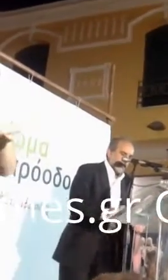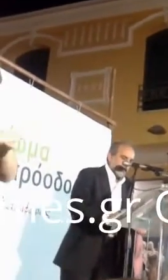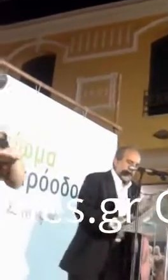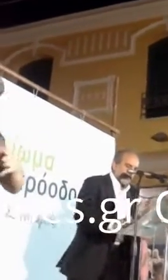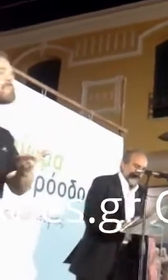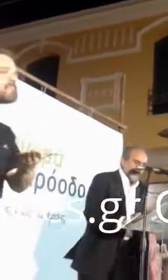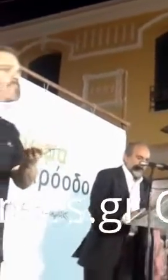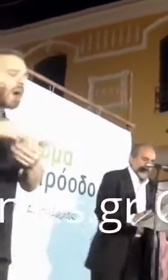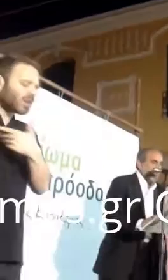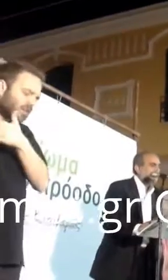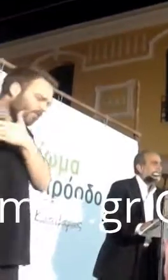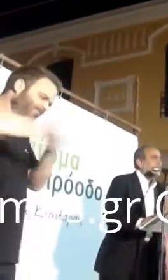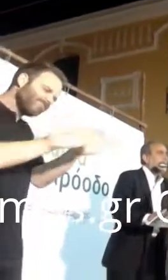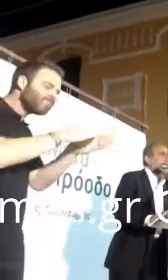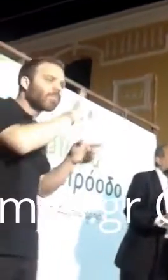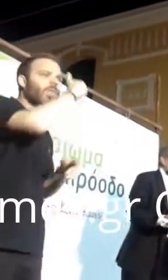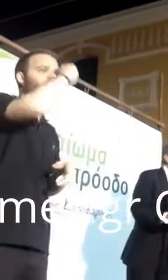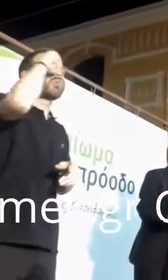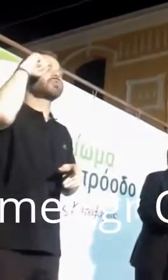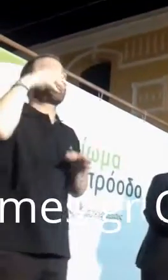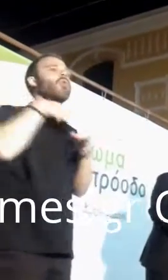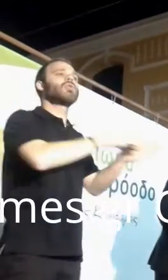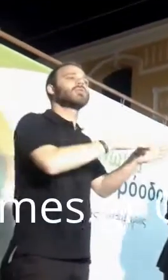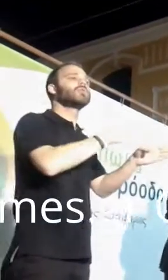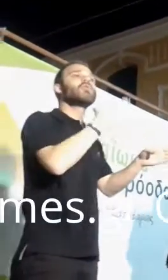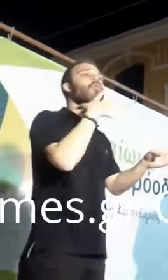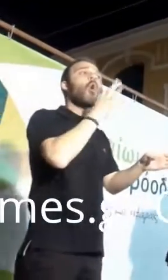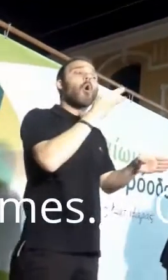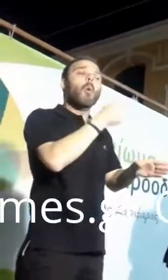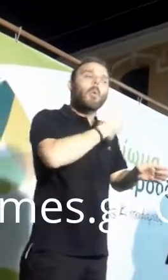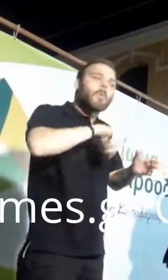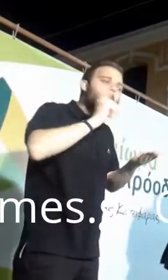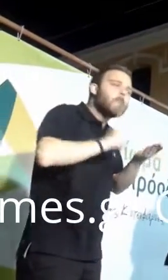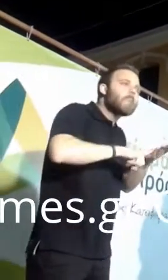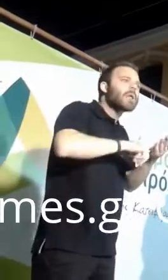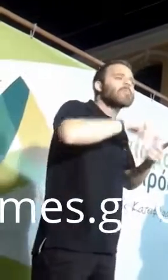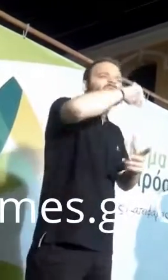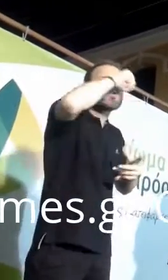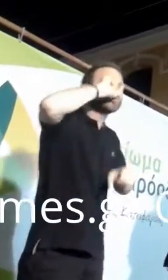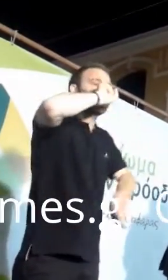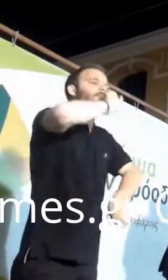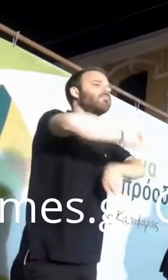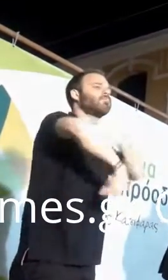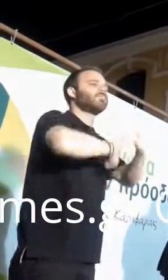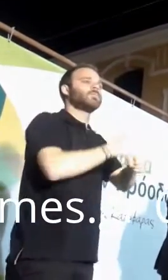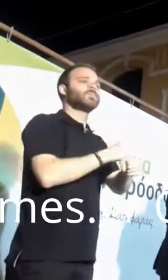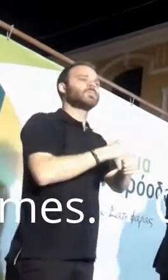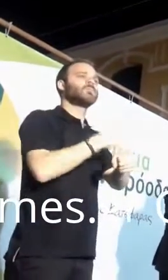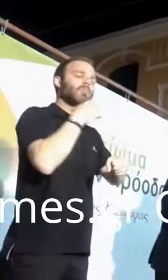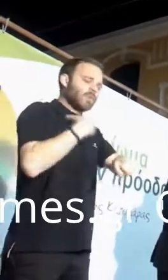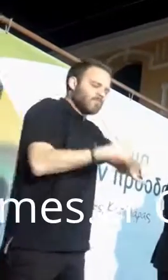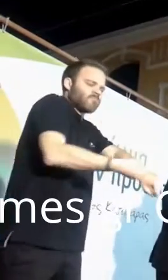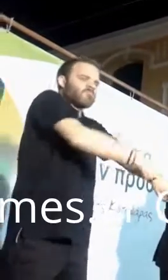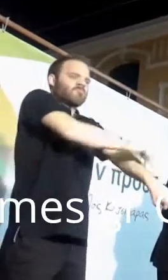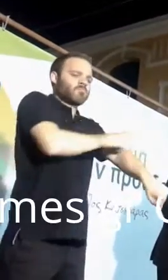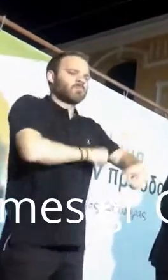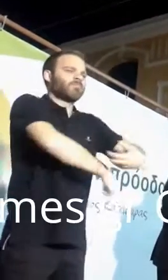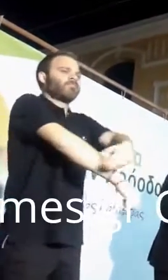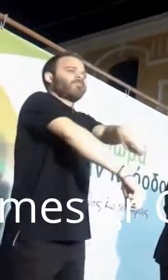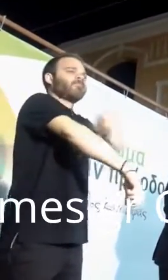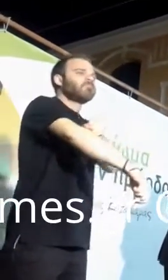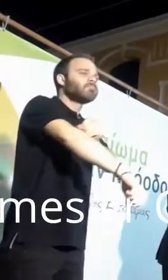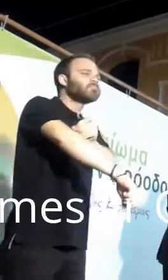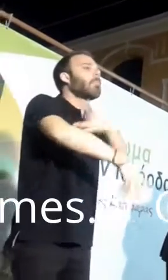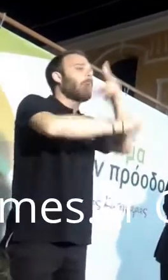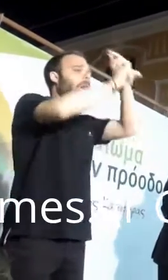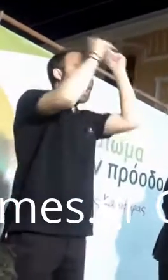γιατί πρέπει να είμαστε πάντα για τα δύσκολα. Σήκωσα τα μανίκια, το έργο